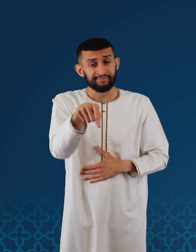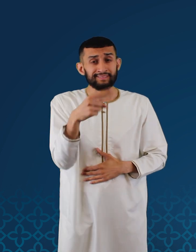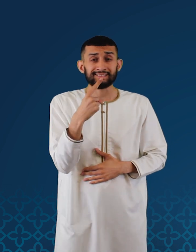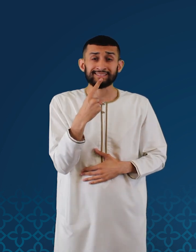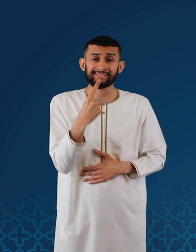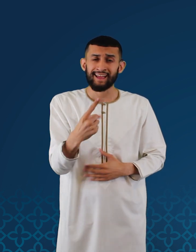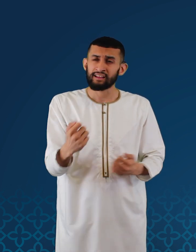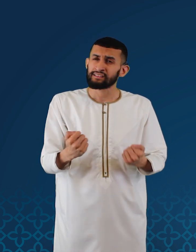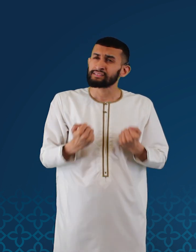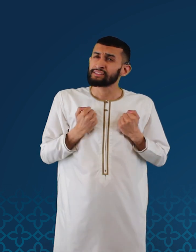ربي